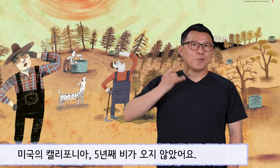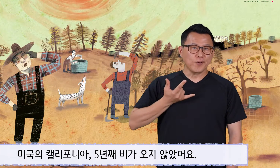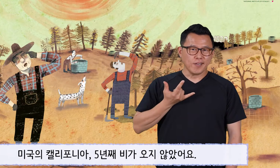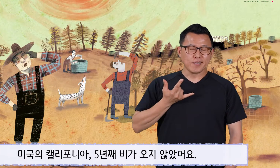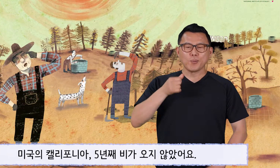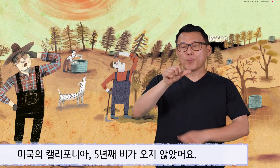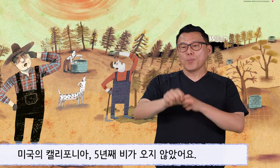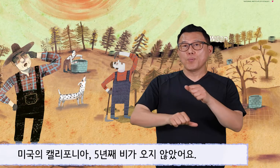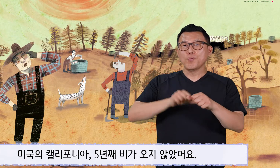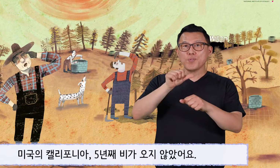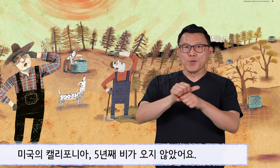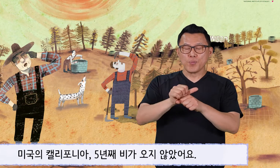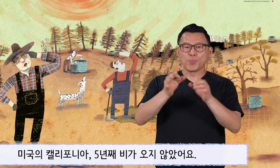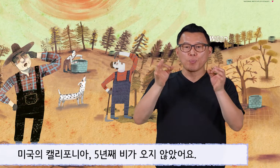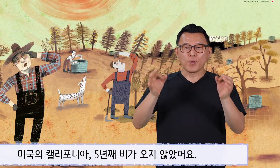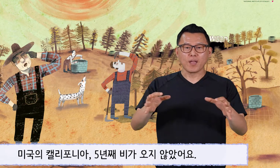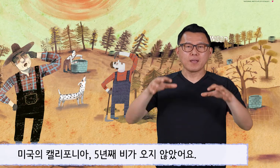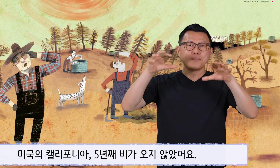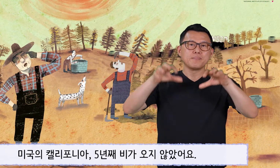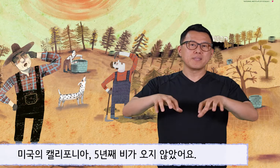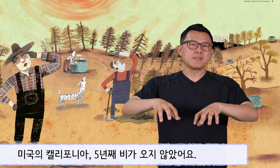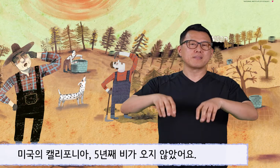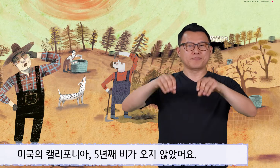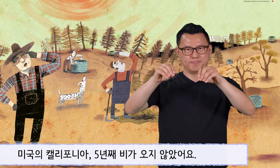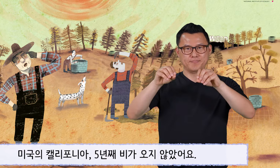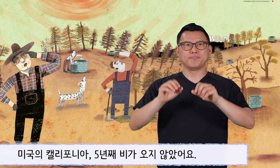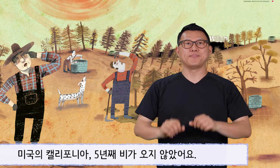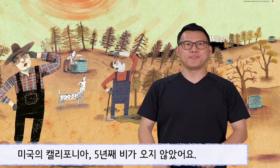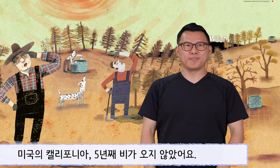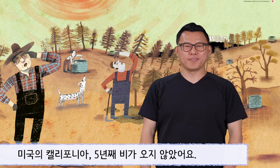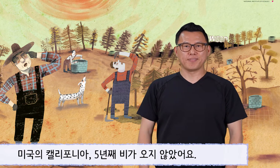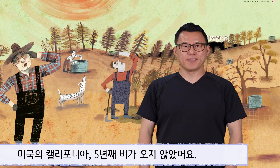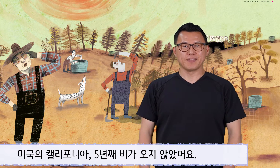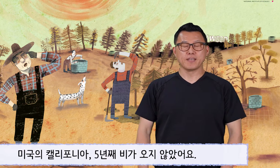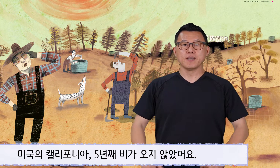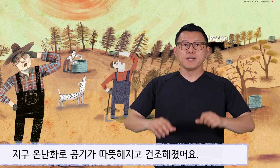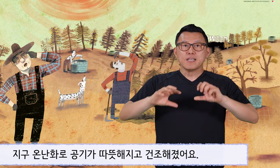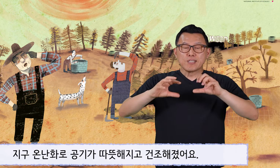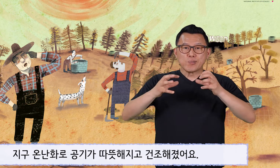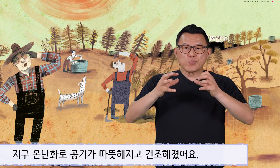미국의 캘리포니아, 5년째 비가 오지 않았어요.